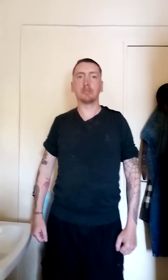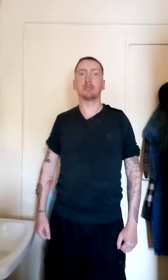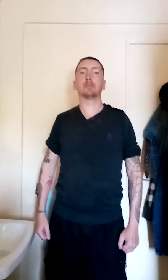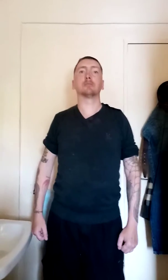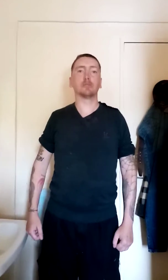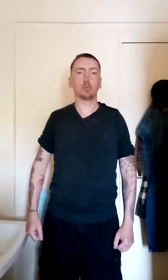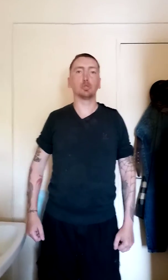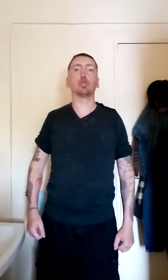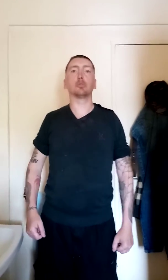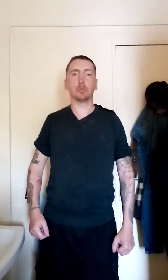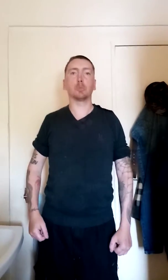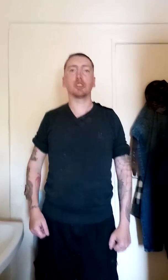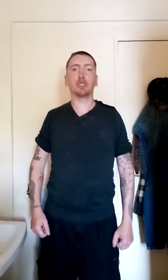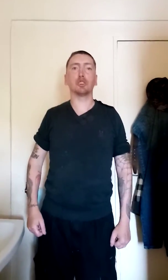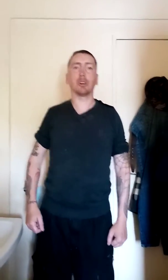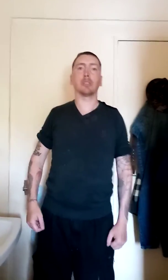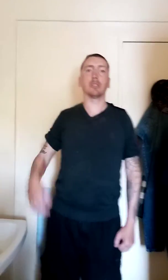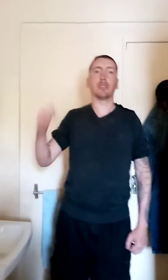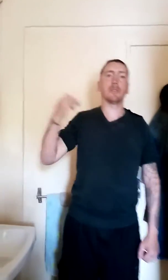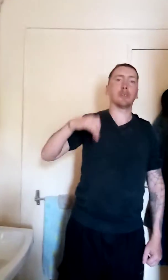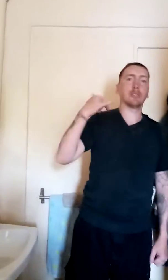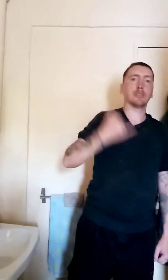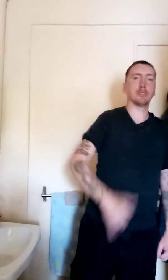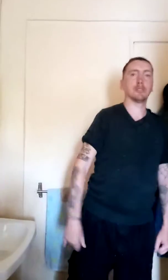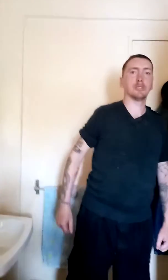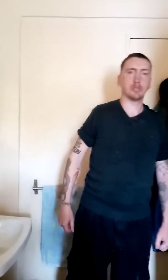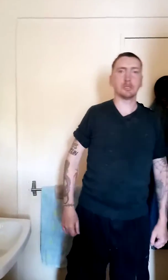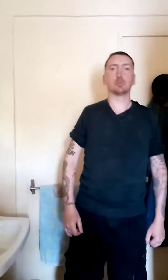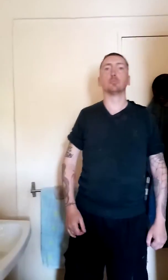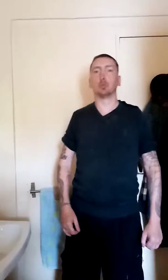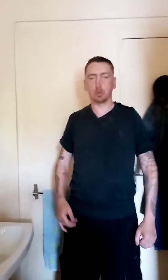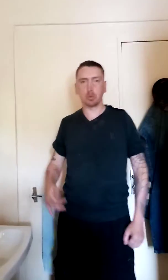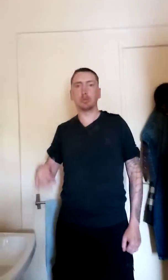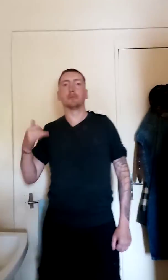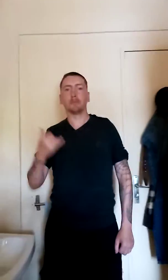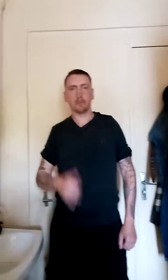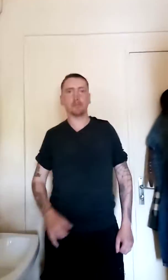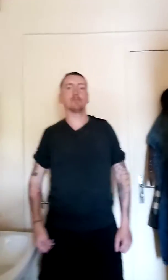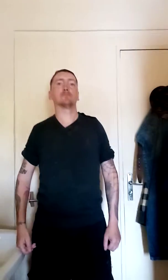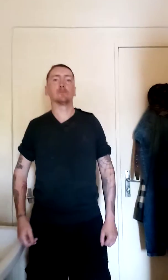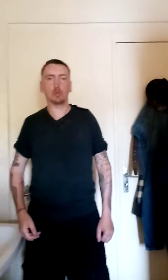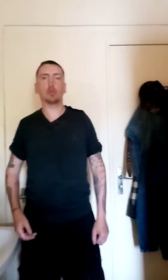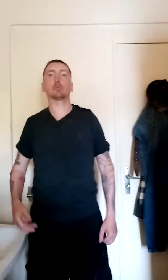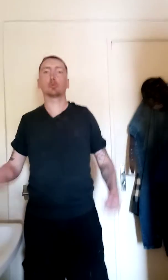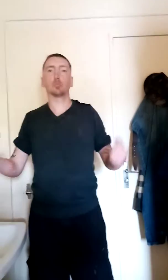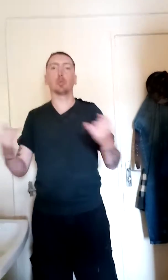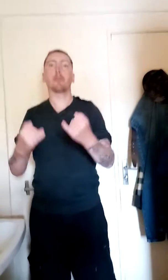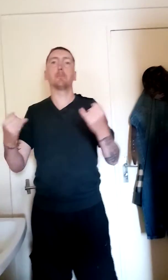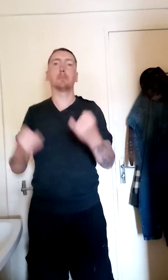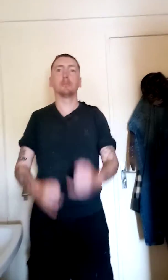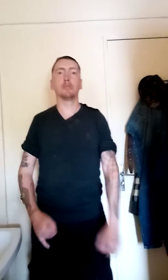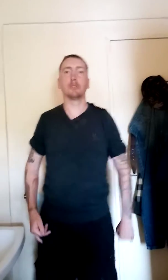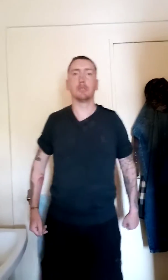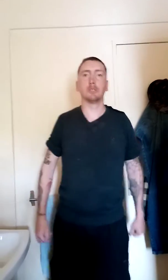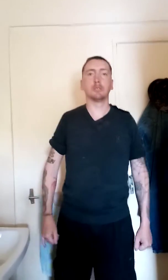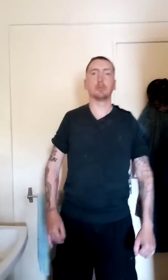pour les jeunes de mon Tchéka. Voilà, bonne et sourneuse, va finir en flammes par des jeunes